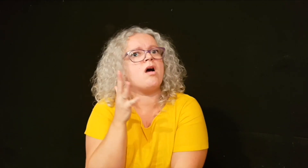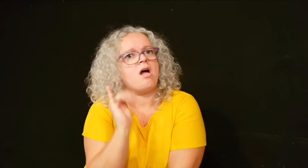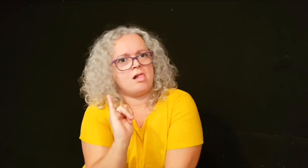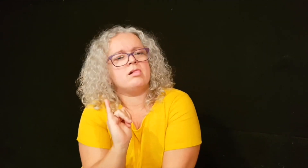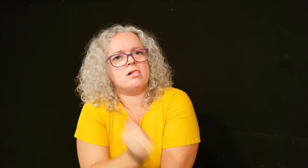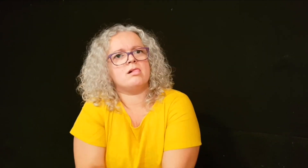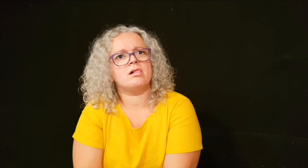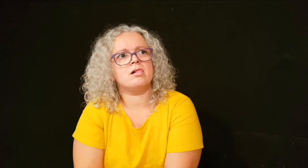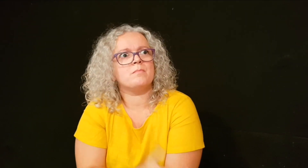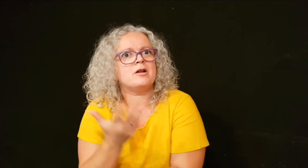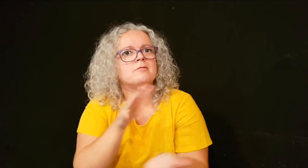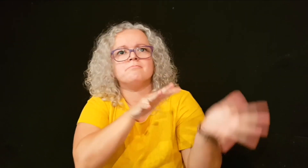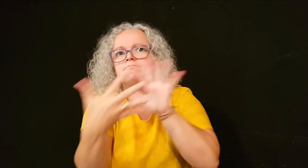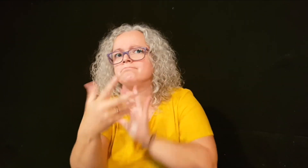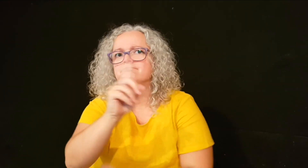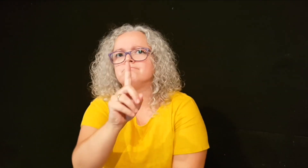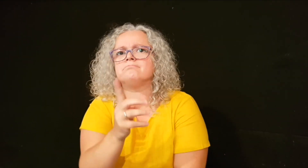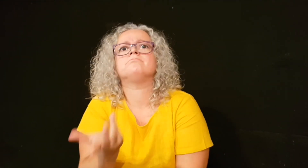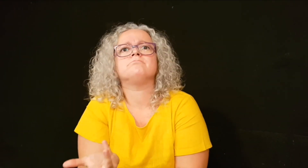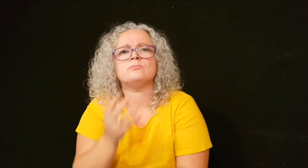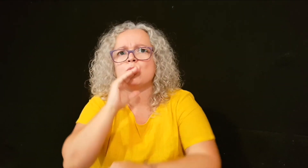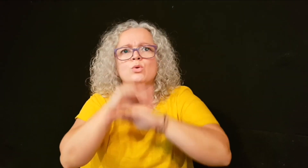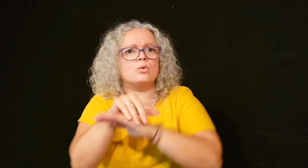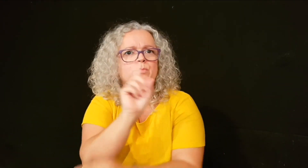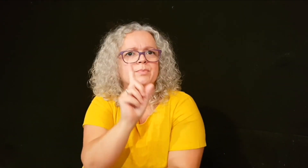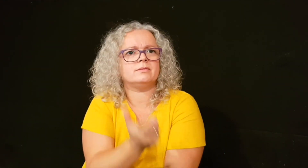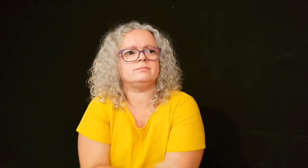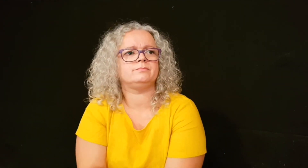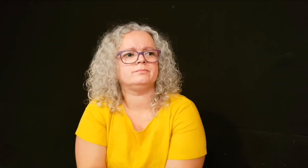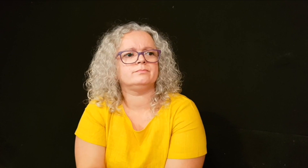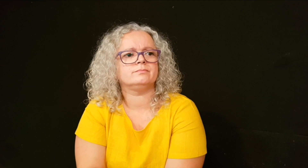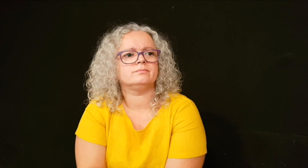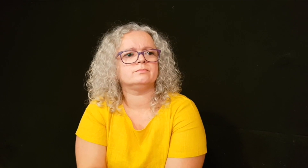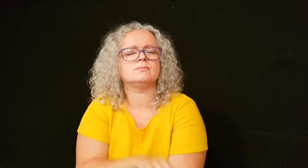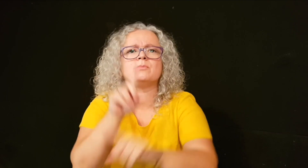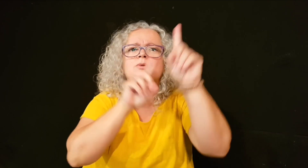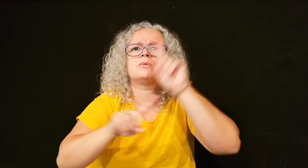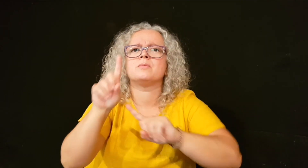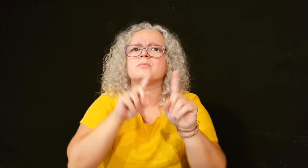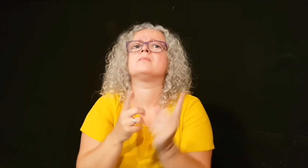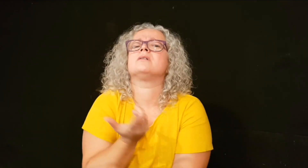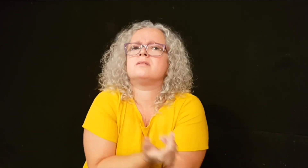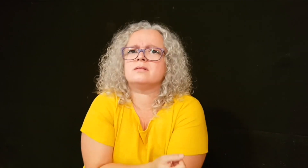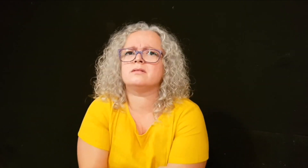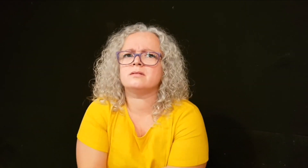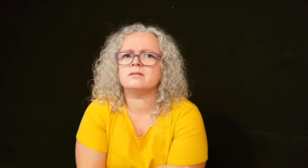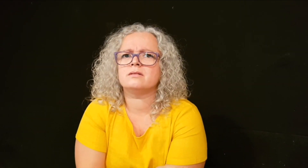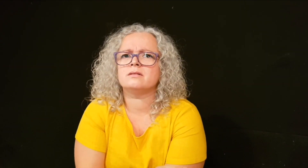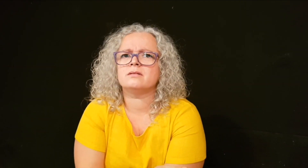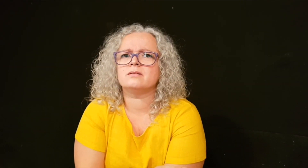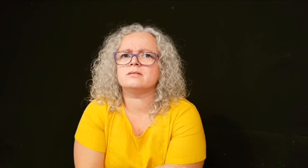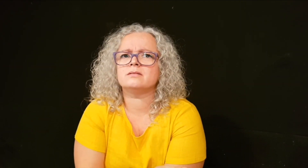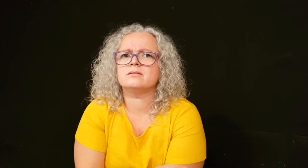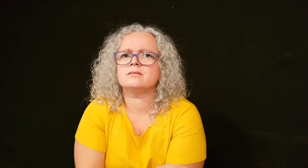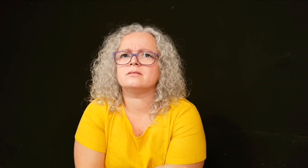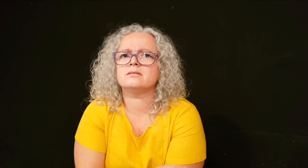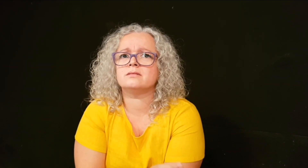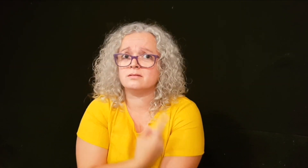que es verdad que ha habido en este tiempo, pues sí que ha habido decretos y leyes que se han hecho, pero realmente no se cumplen, no se llevan a cabo. Entonces, ¿cuál es